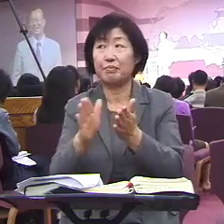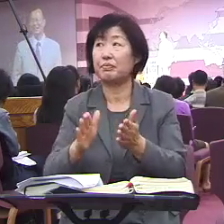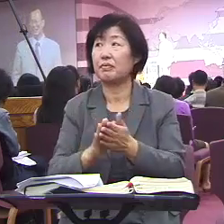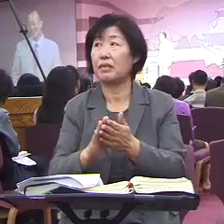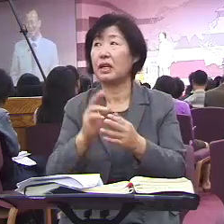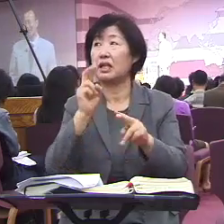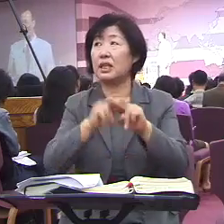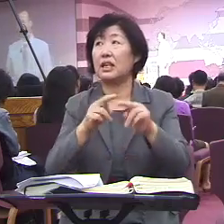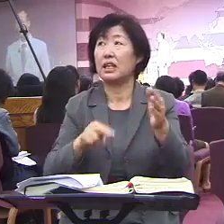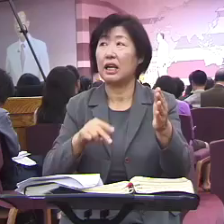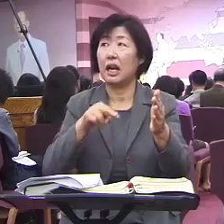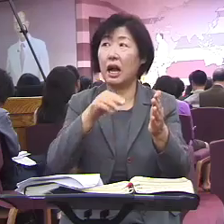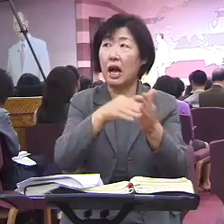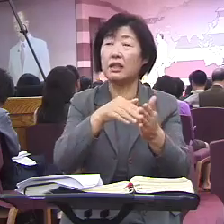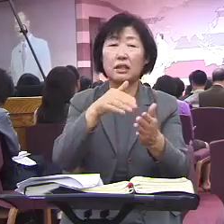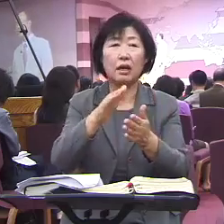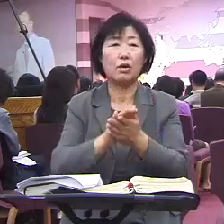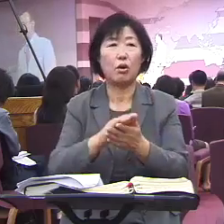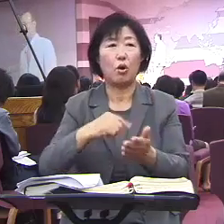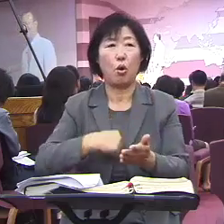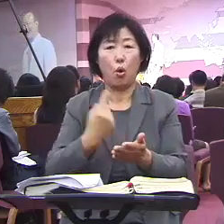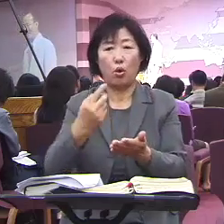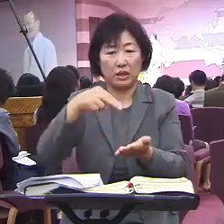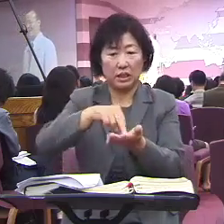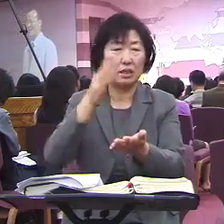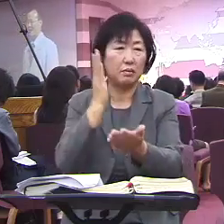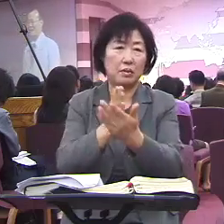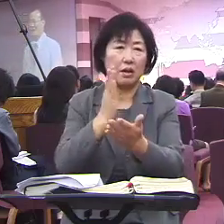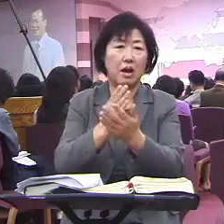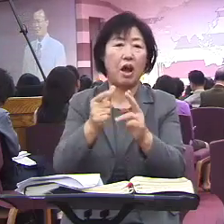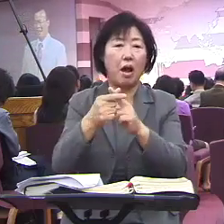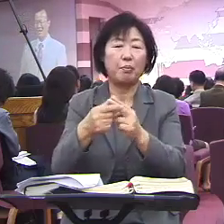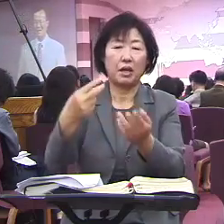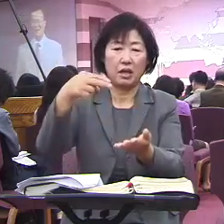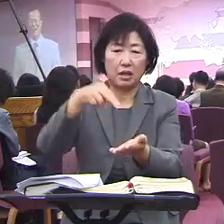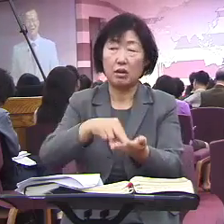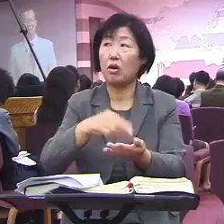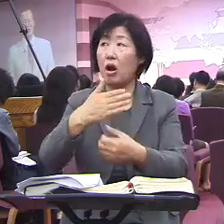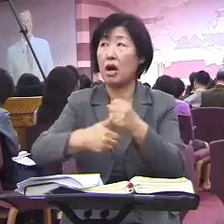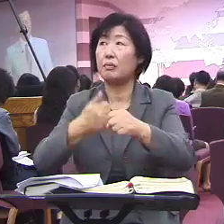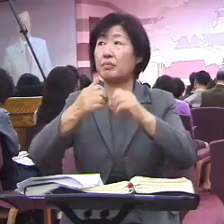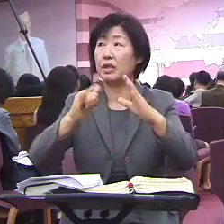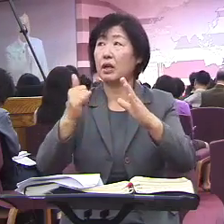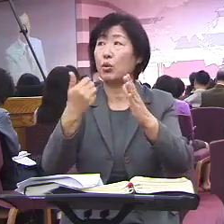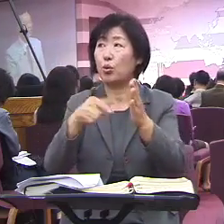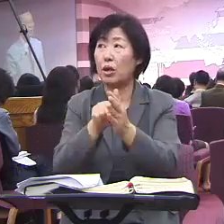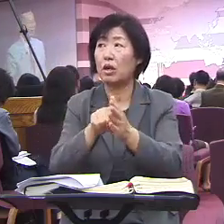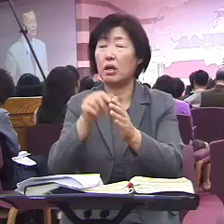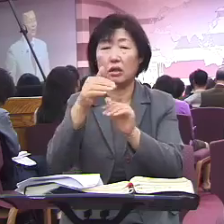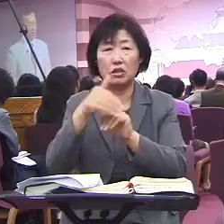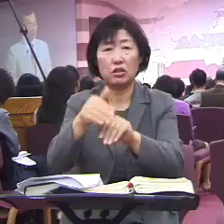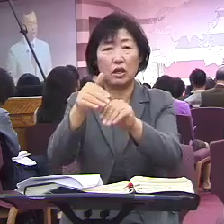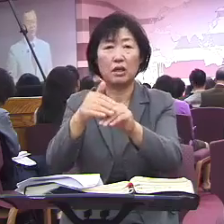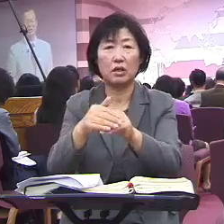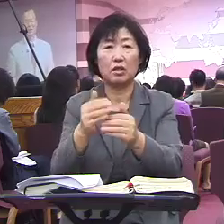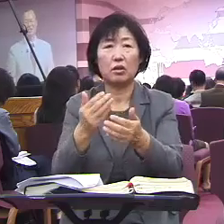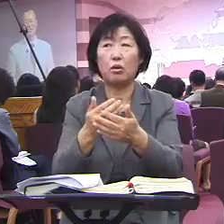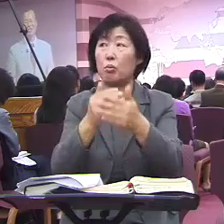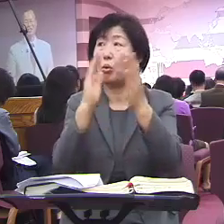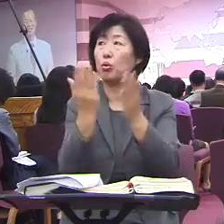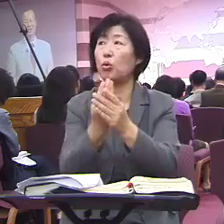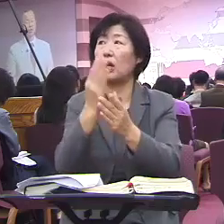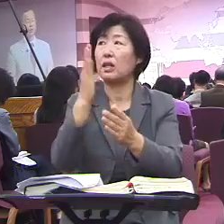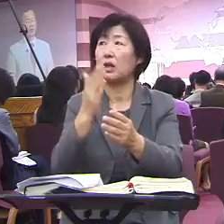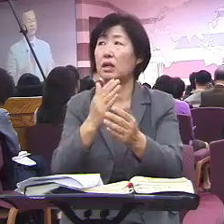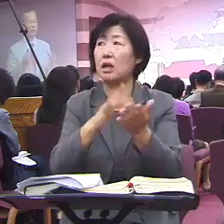그러한 자리까지 일어나시고 홀로 일어서지 마시고 함께 일어나서 우리 하나님의 나라를 위해 전진할 수 있는 저와 여러분 모두가